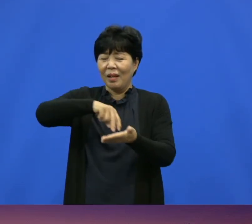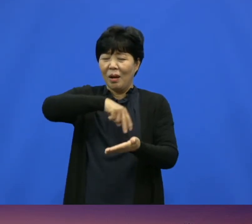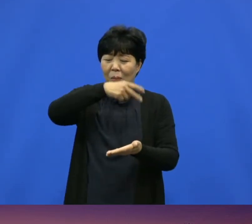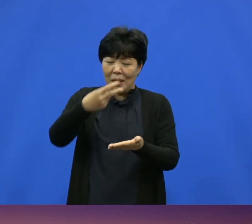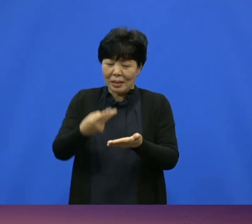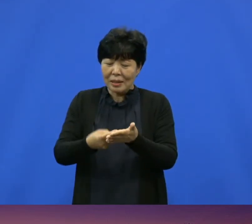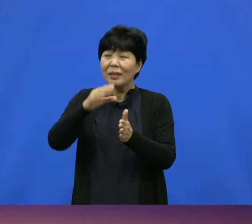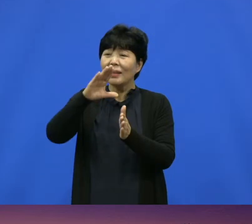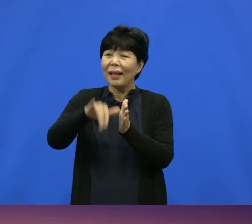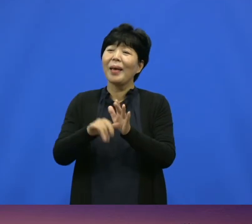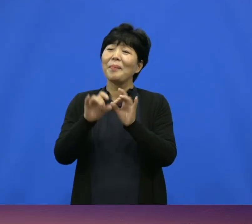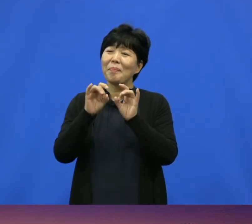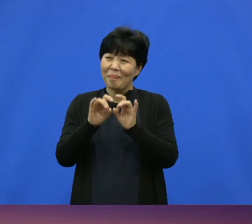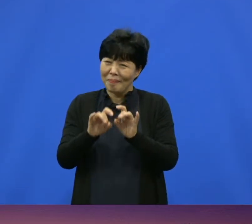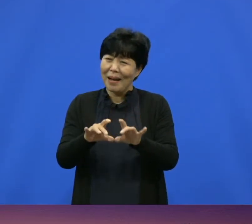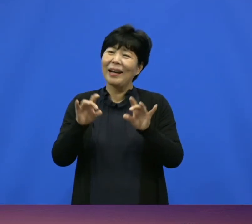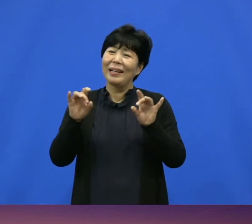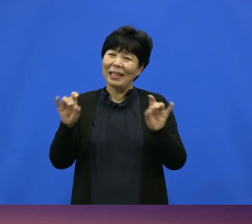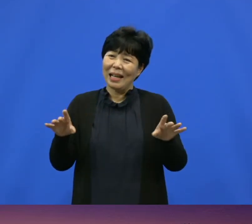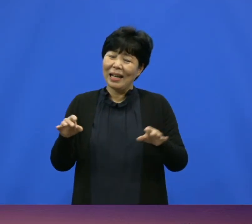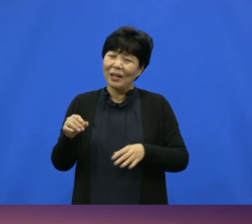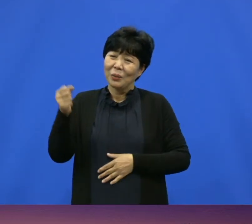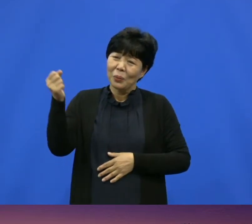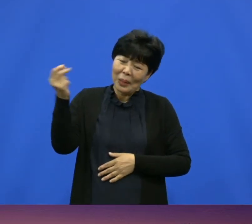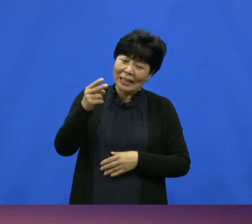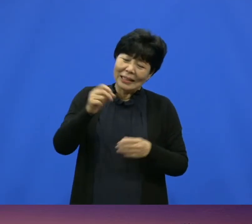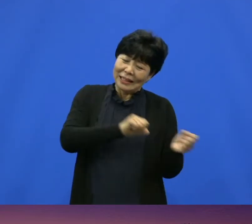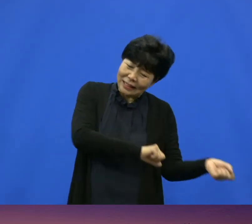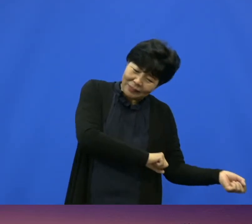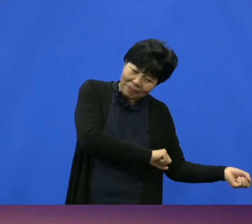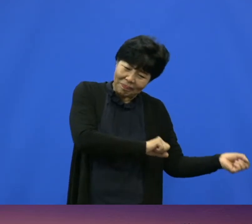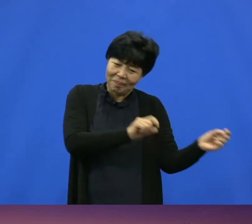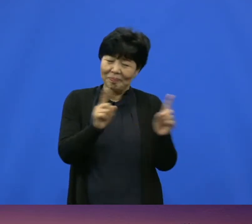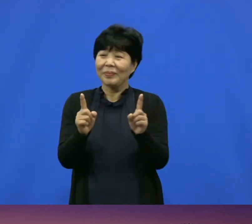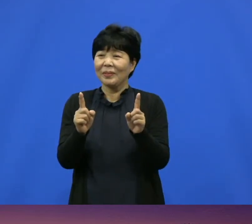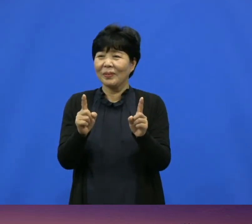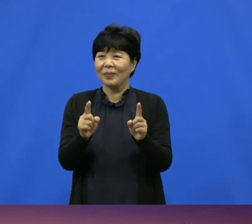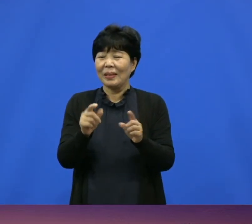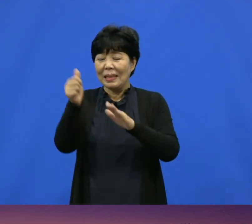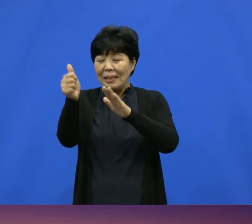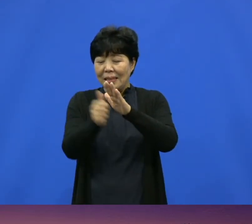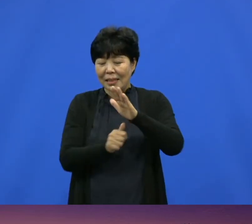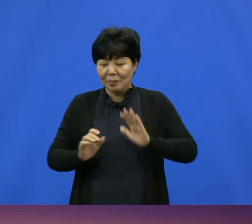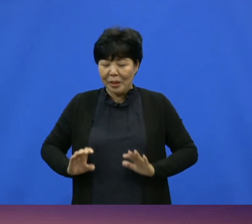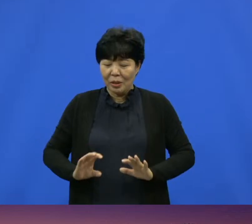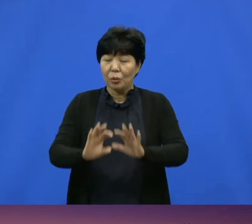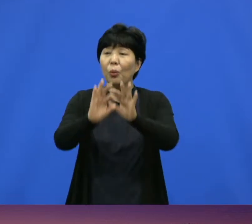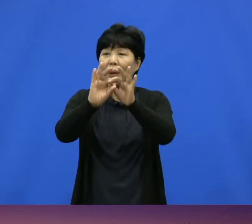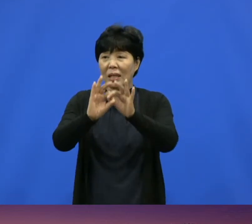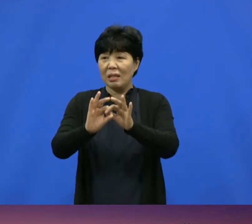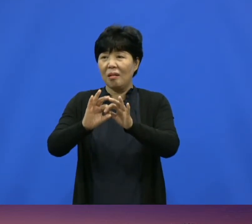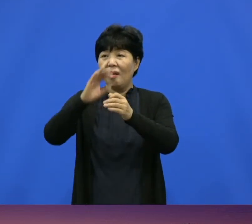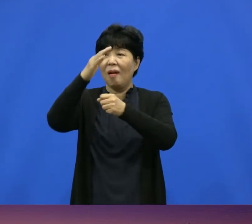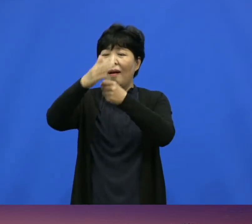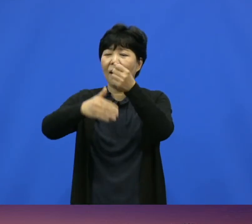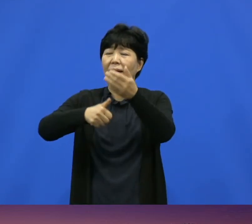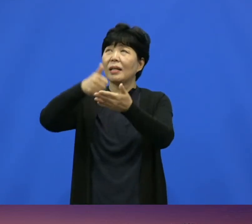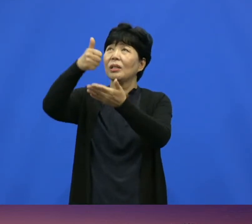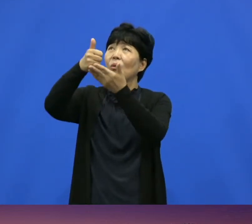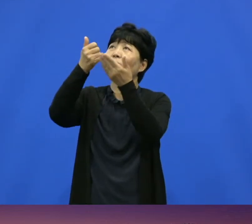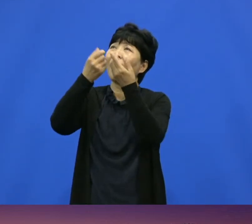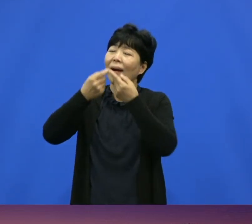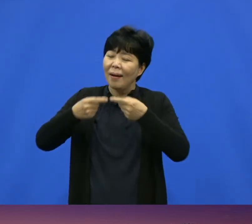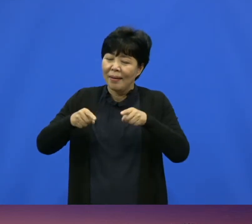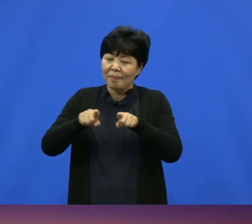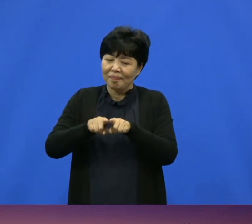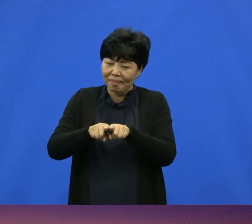때마다 일어서는 법을 배우게 하시고 그 실패를 통하여 우리가 하나님과 함께하는 법을 배우게 하시고 그 실패를 통하여